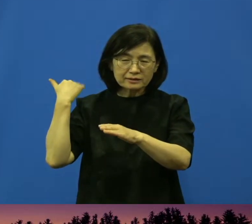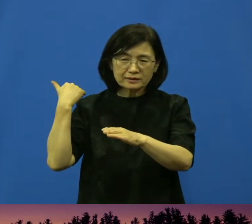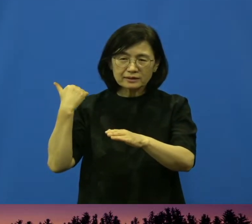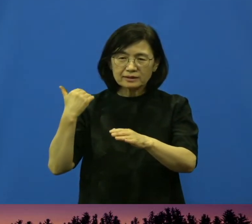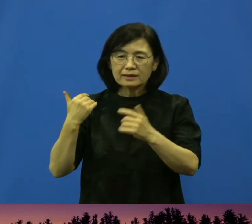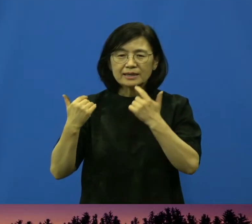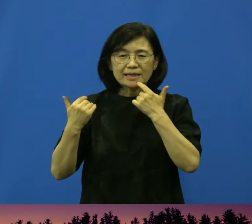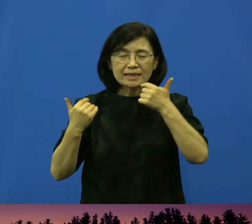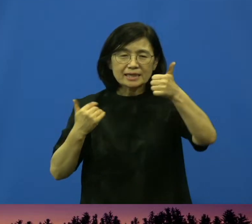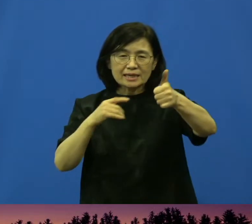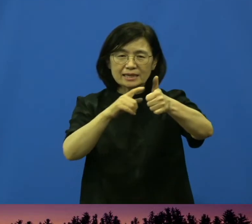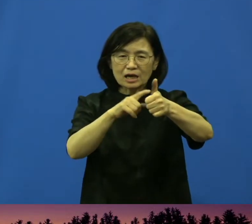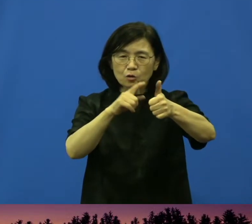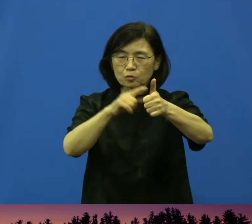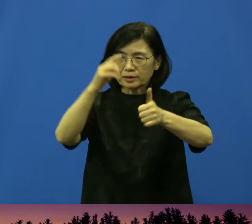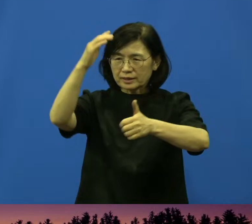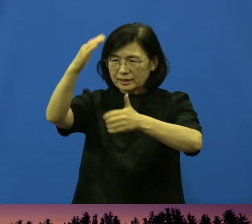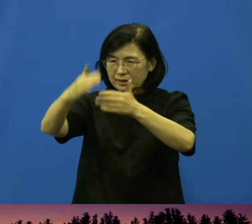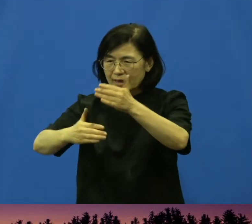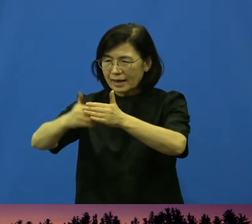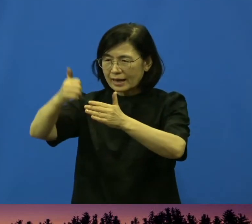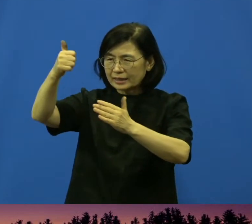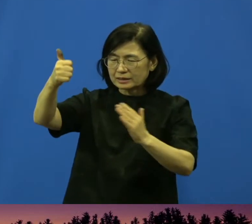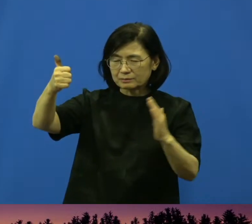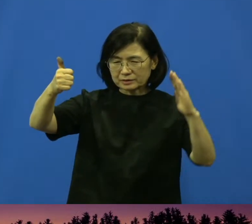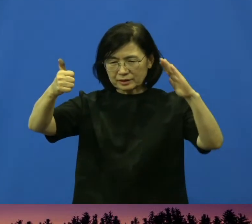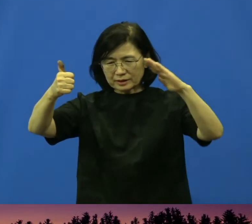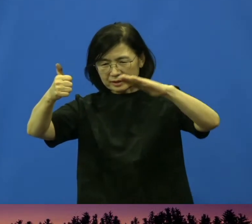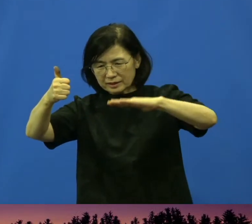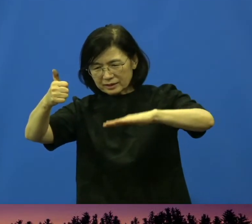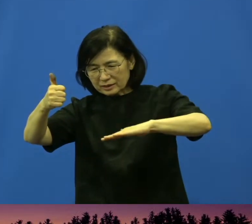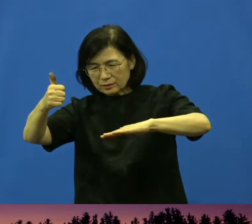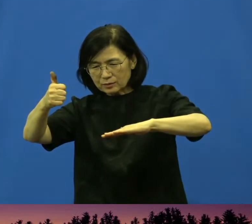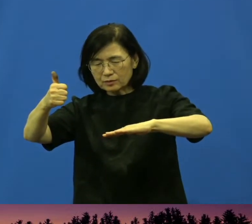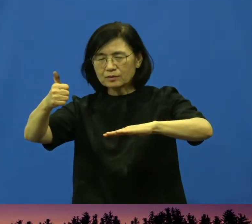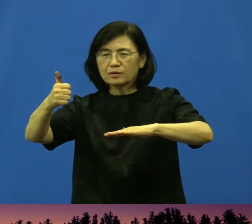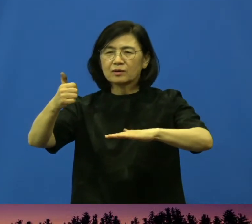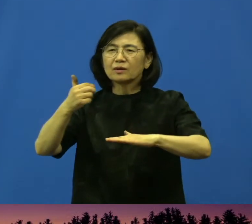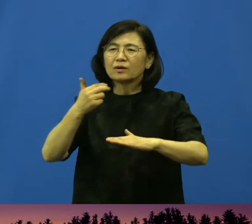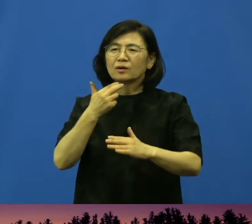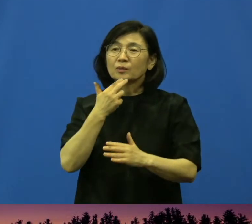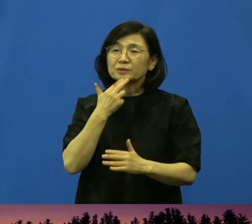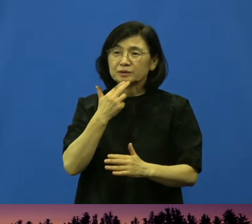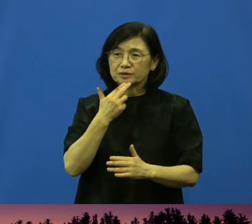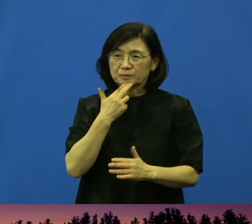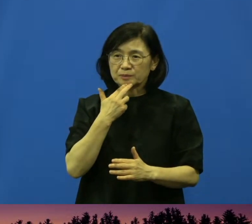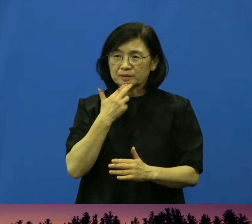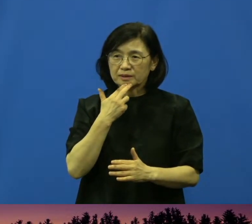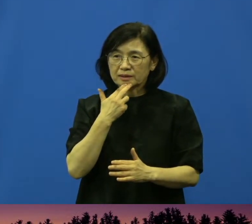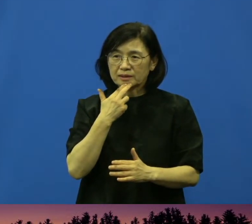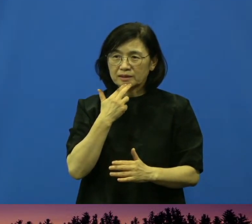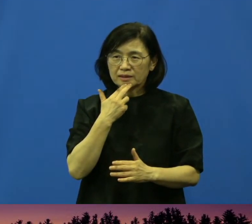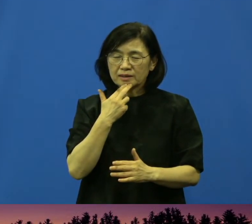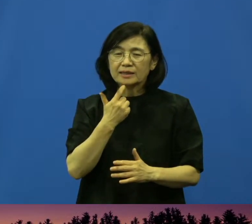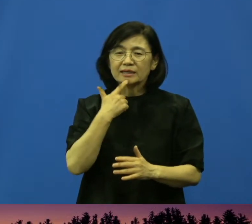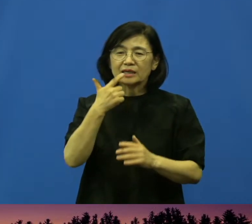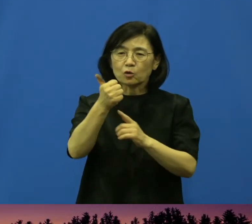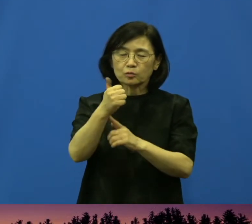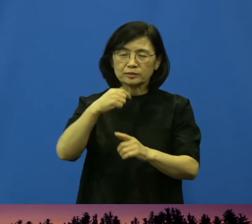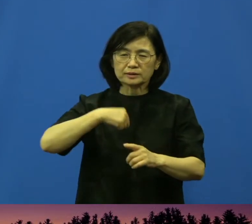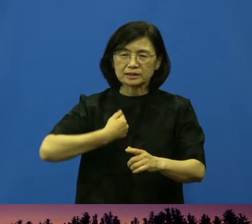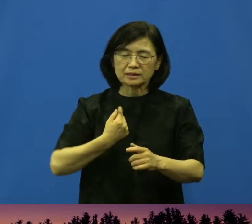자기의 머리로, 자기의 재주로. 겉으로는 하나님의 축복을 원하는 것 같았지만 자기의 재주와 능력과 열심으로 살아왔어요.